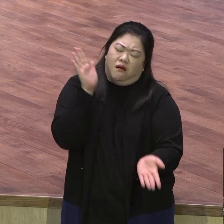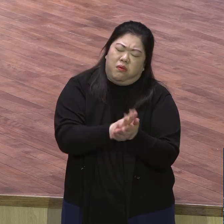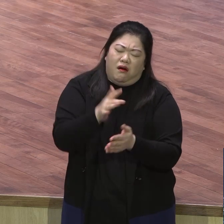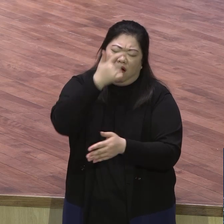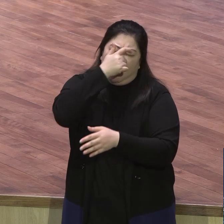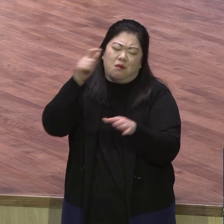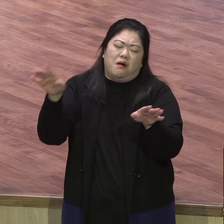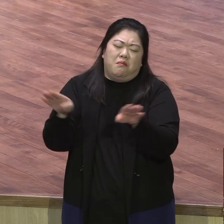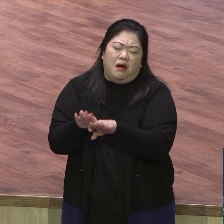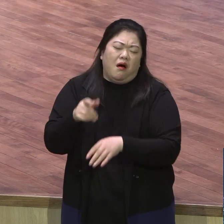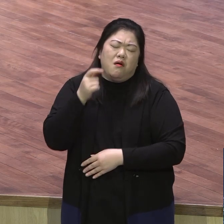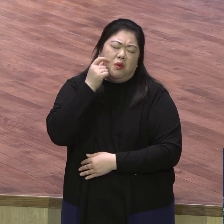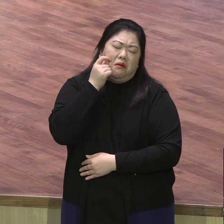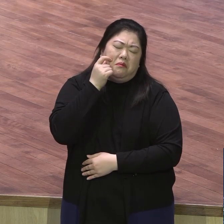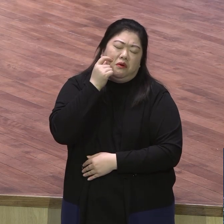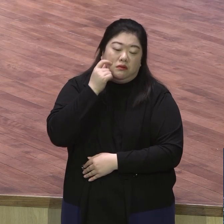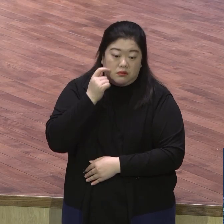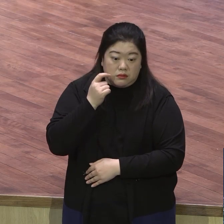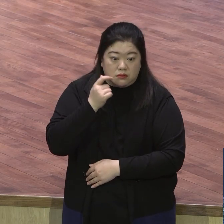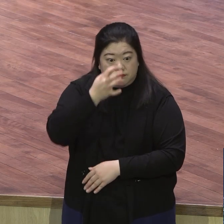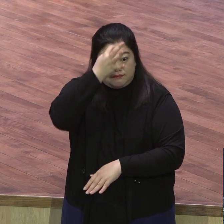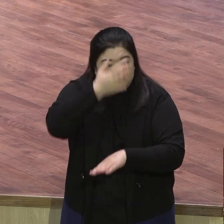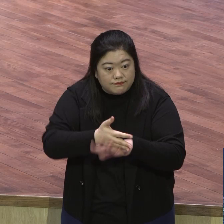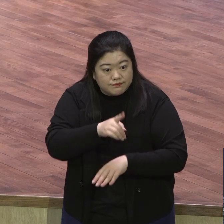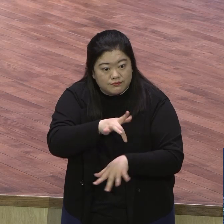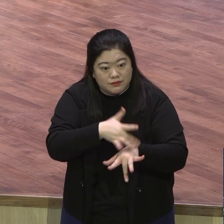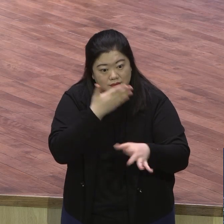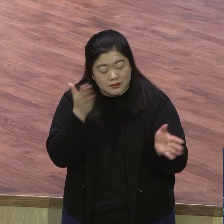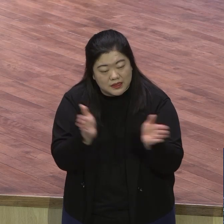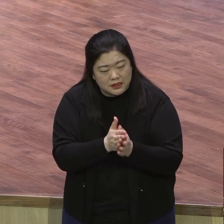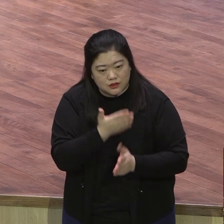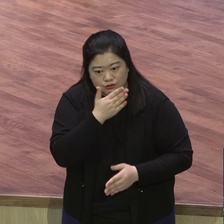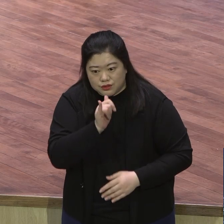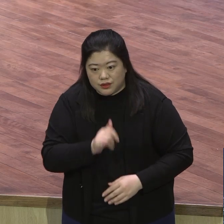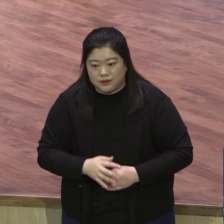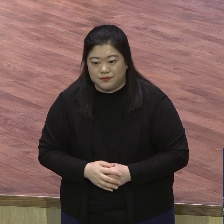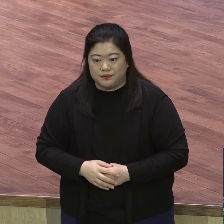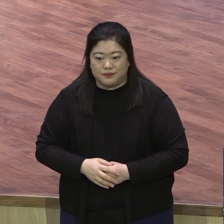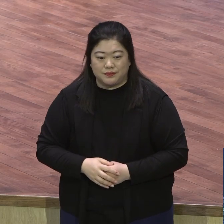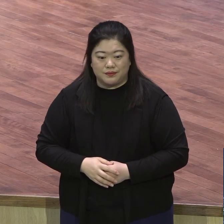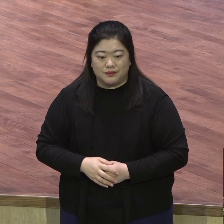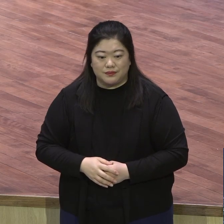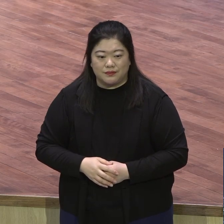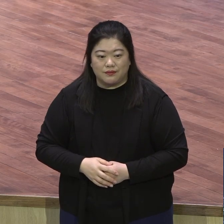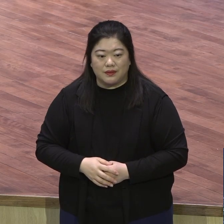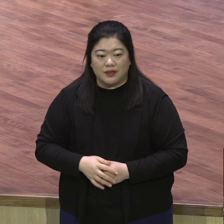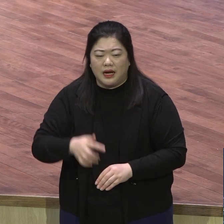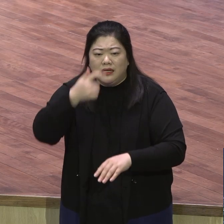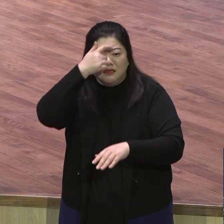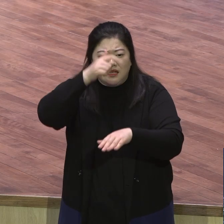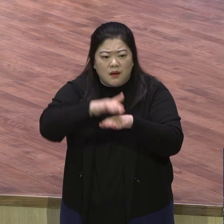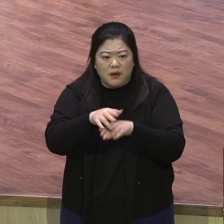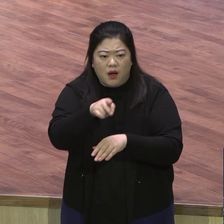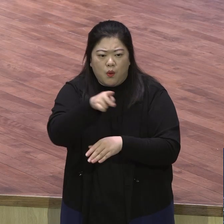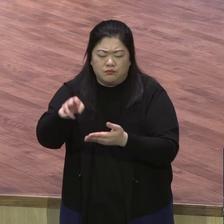예배에 실패하고 있기 때문에 예배가 되찾아야 할 잃어버린 보석